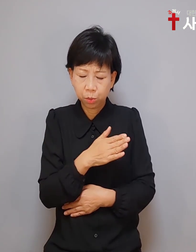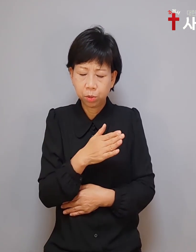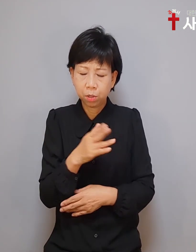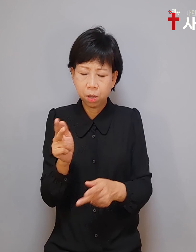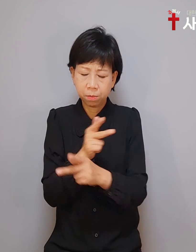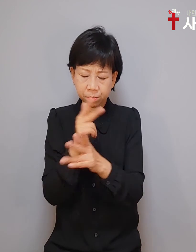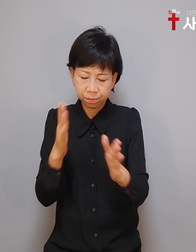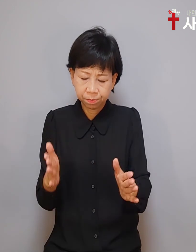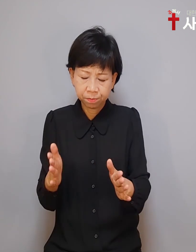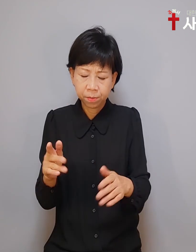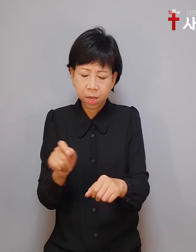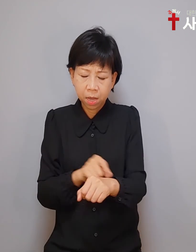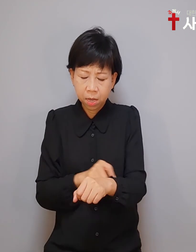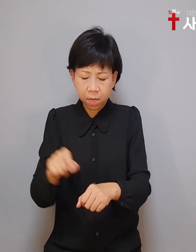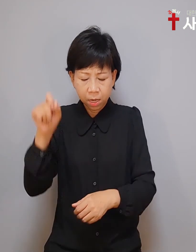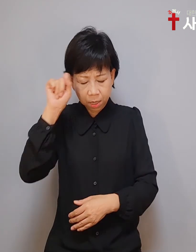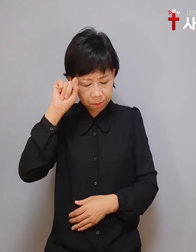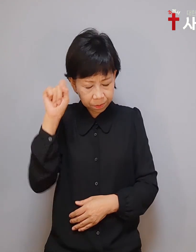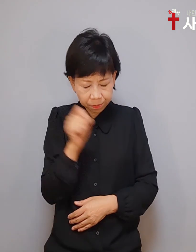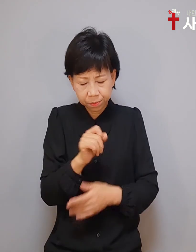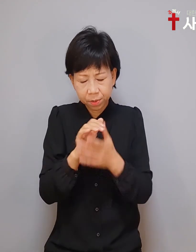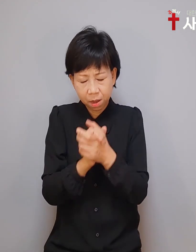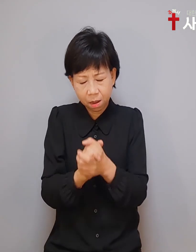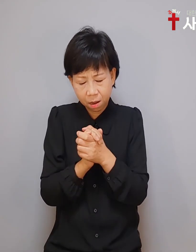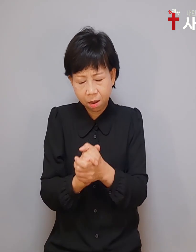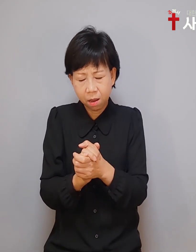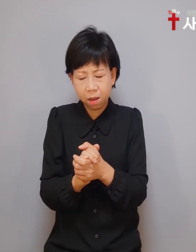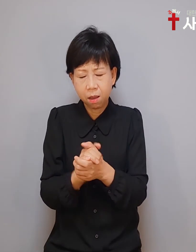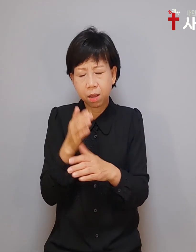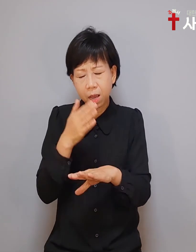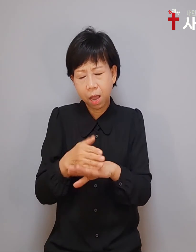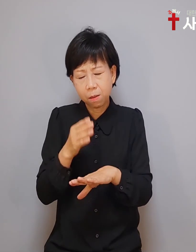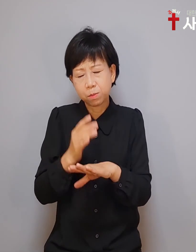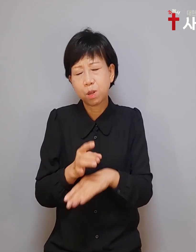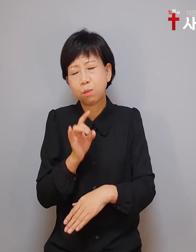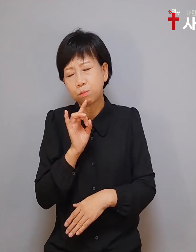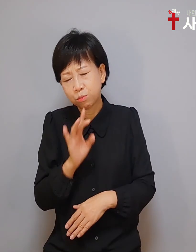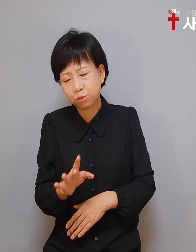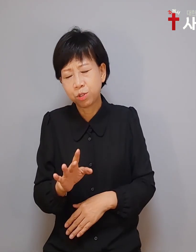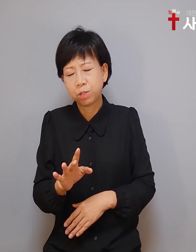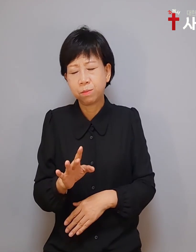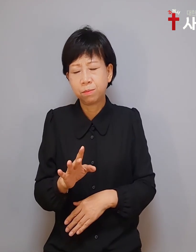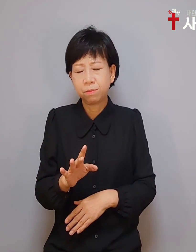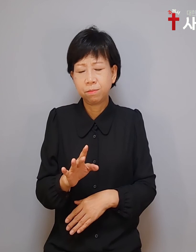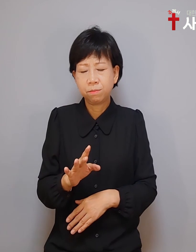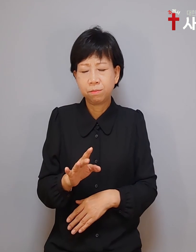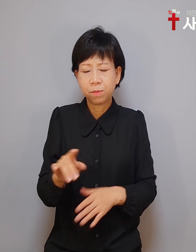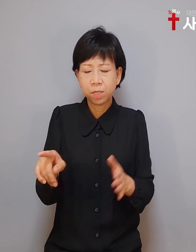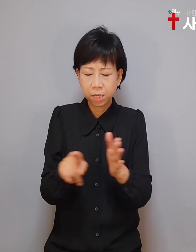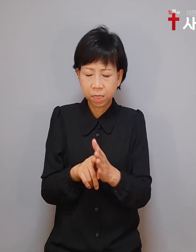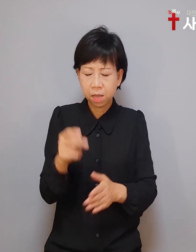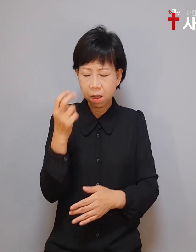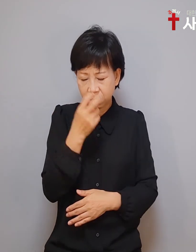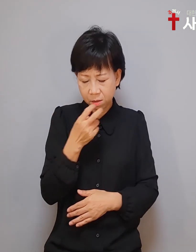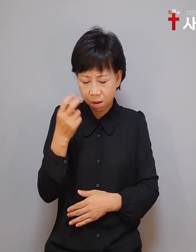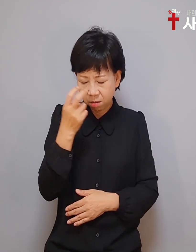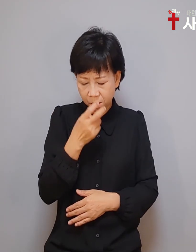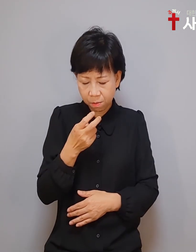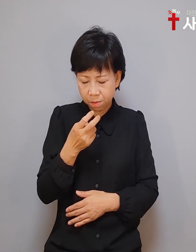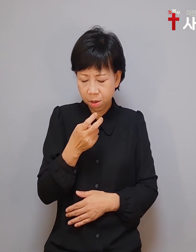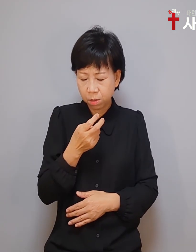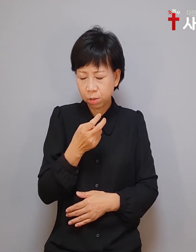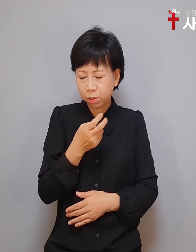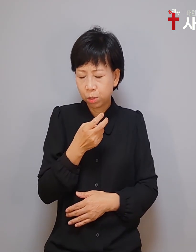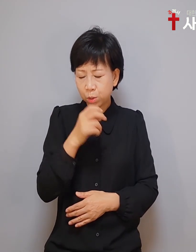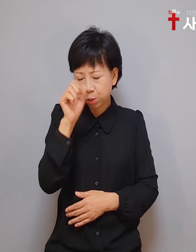감특세가 있습니다. 감사한 것밖에 없는 우리들 다시 한번 우리의 신앙을 점검할 수 있는 좋은 계기가 될 수 있도록 은혜를